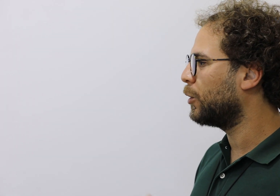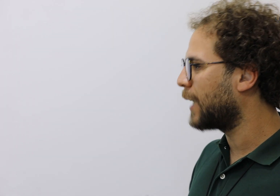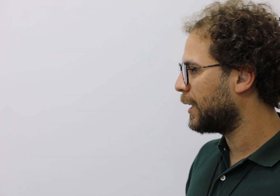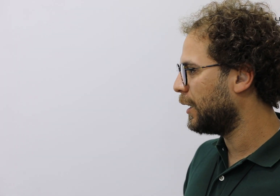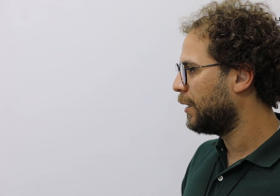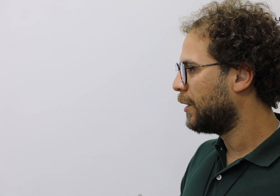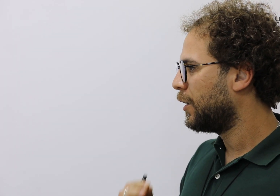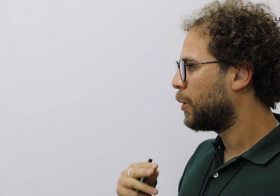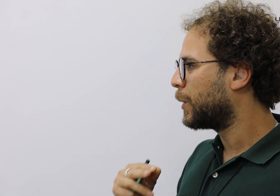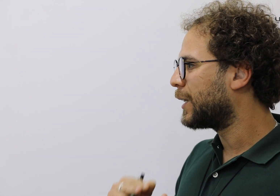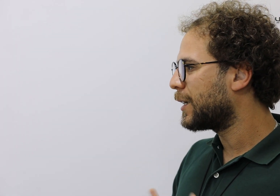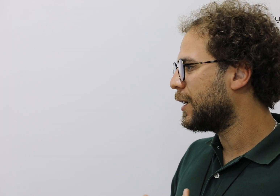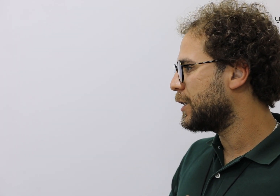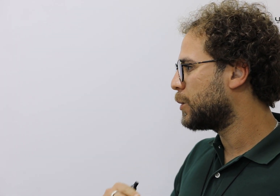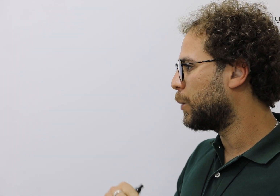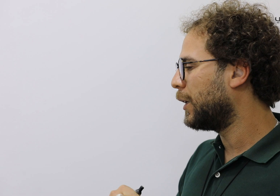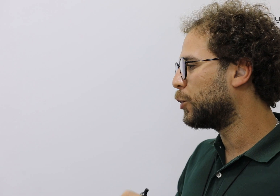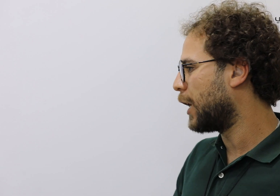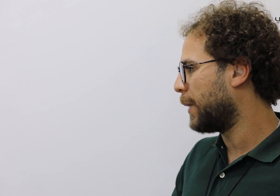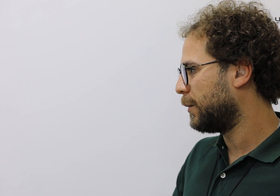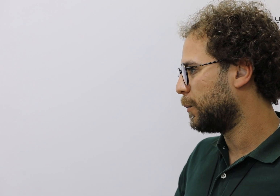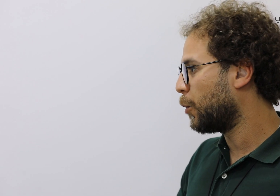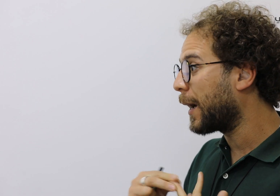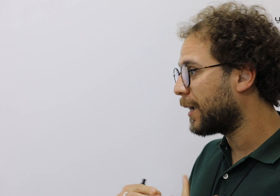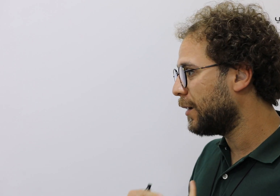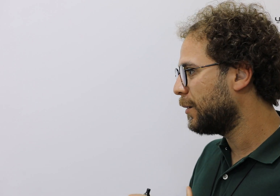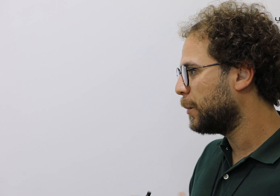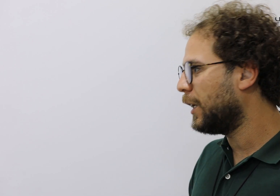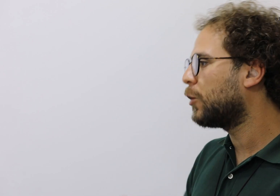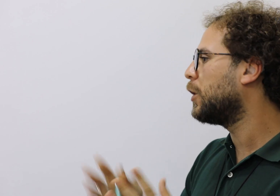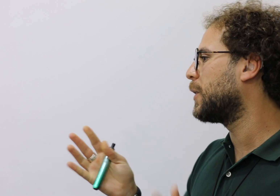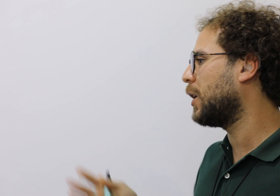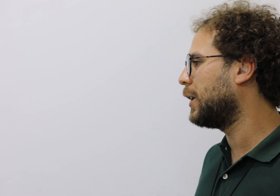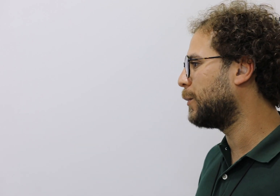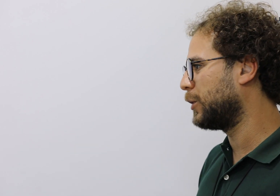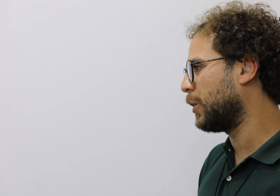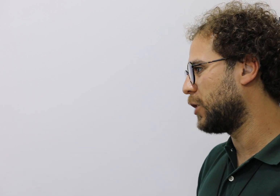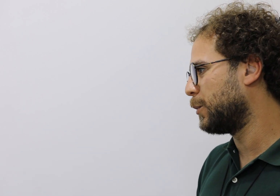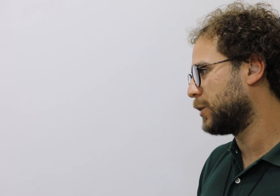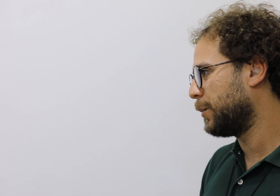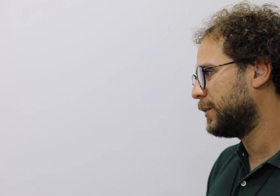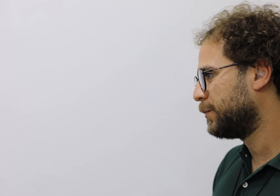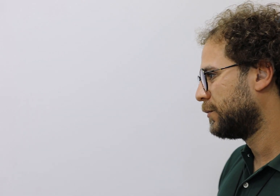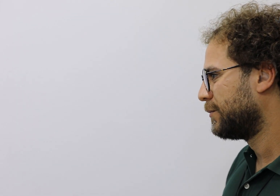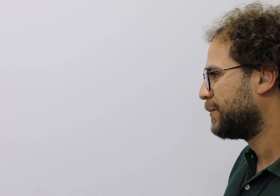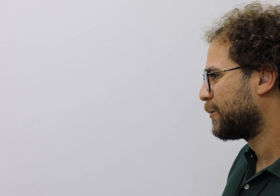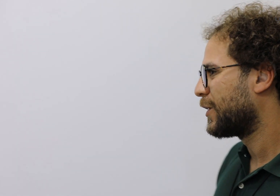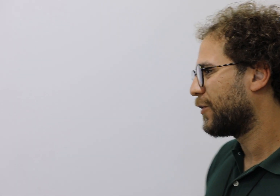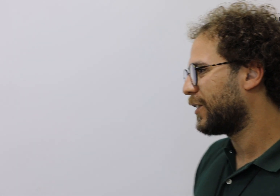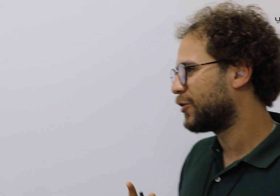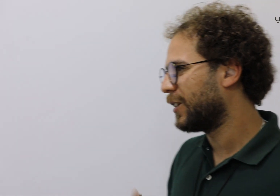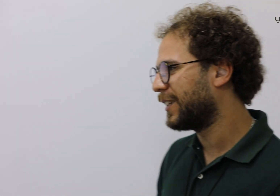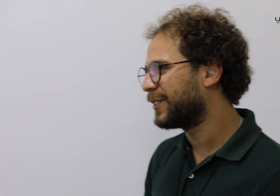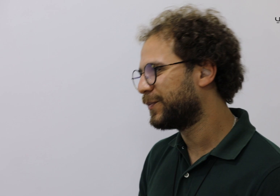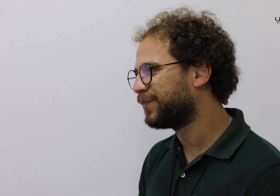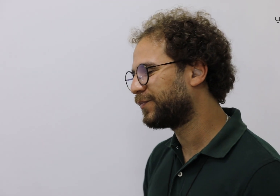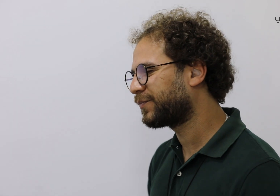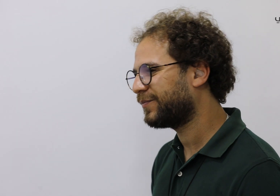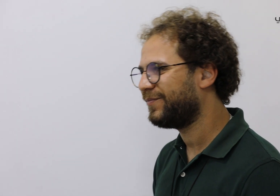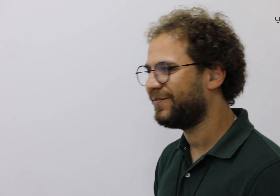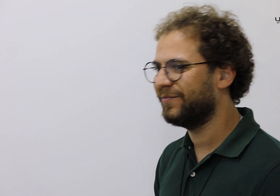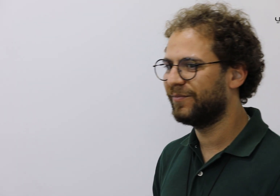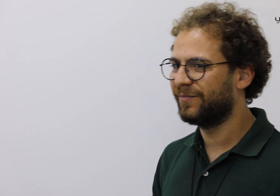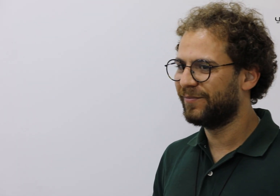هي موضوع التأهيل والتركيز والمتابعة مبكر وتحل كل المشاكل اللي ممكن تواجهها المستقبل. ان شاء الله.